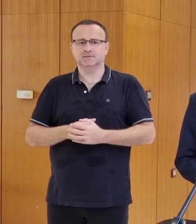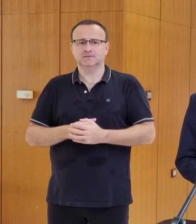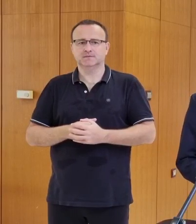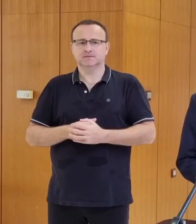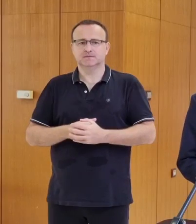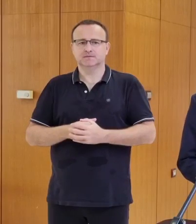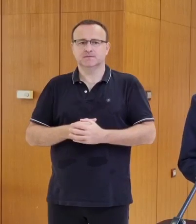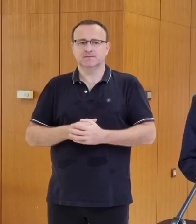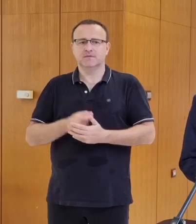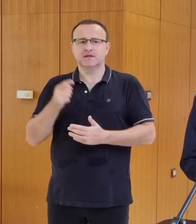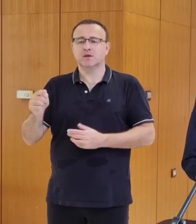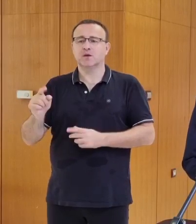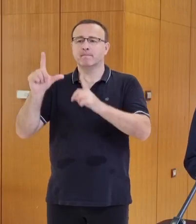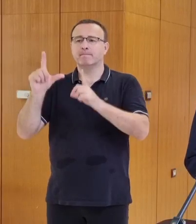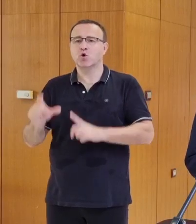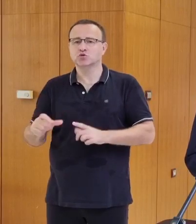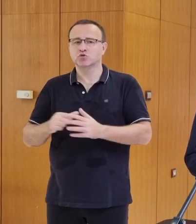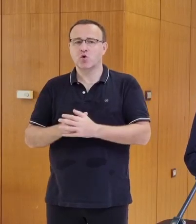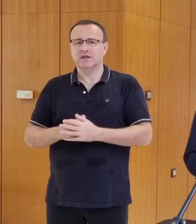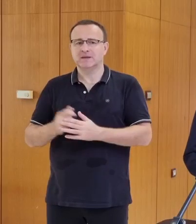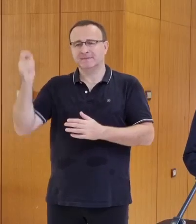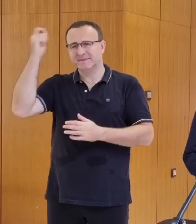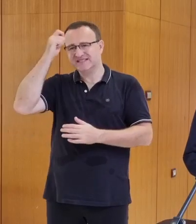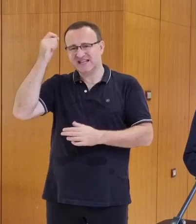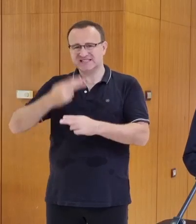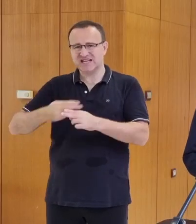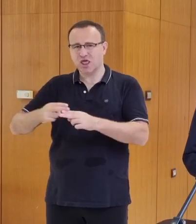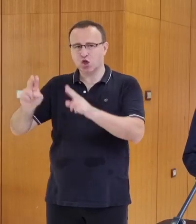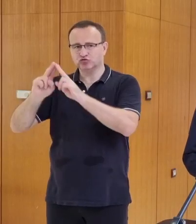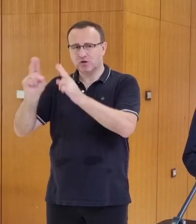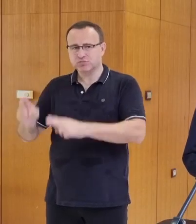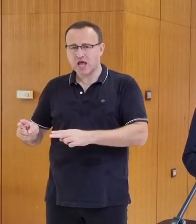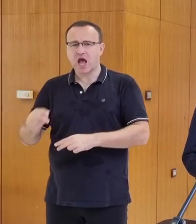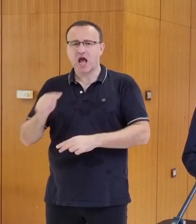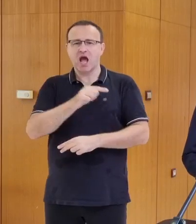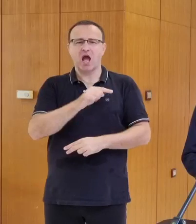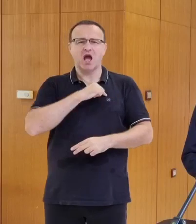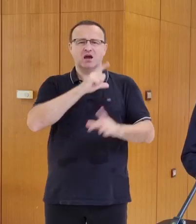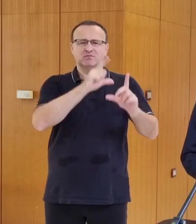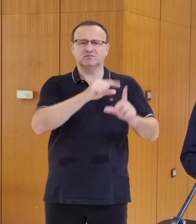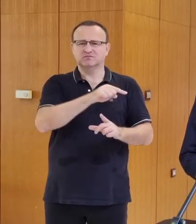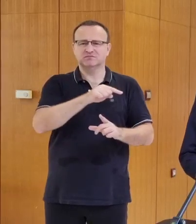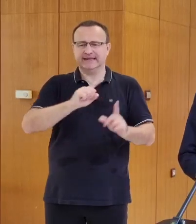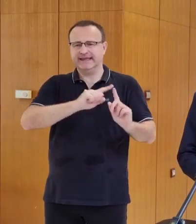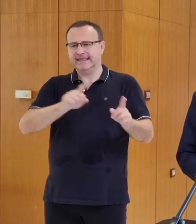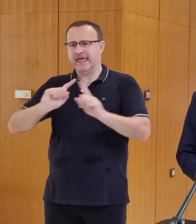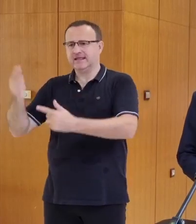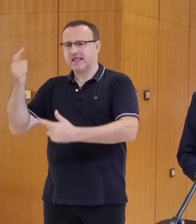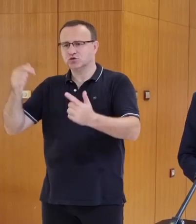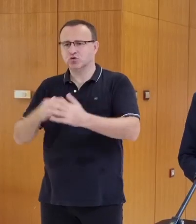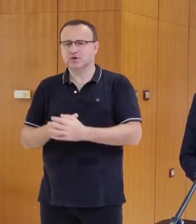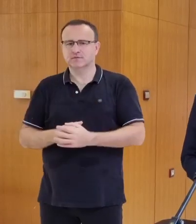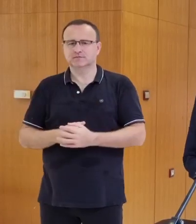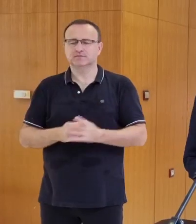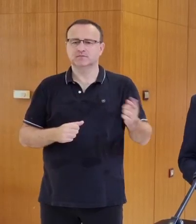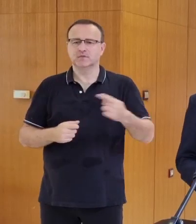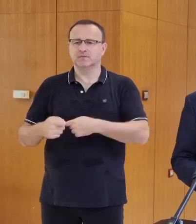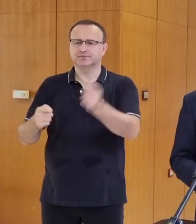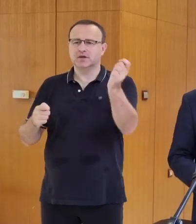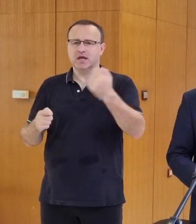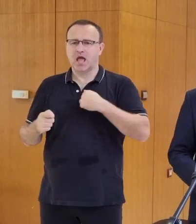a vlastne tej psychiatrickej liečebne sa trochu líši. Ja nie som vyšetrovateľ.